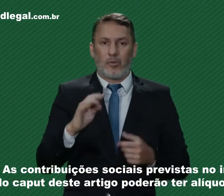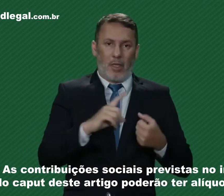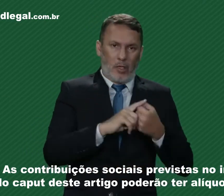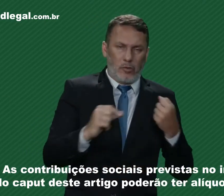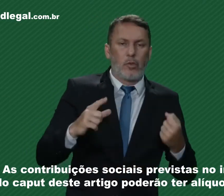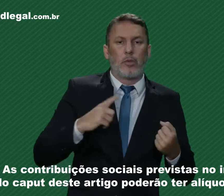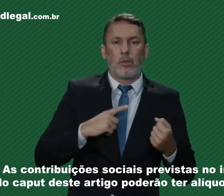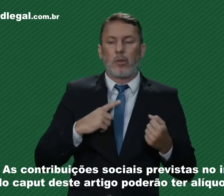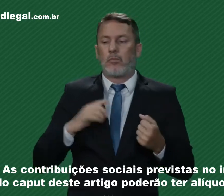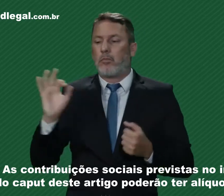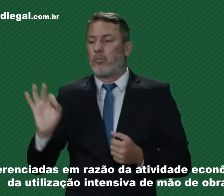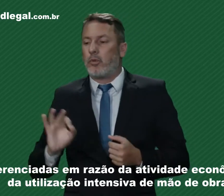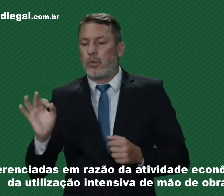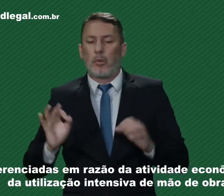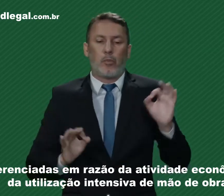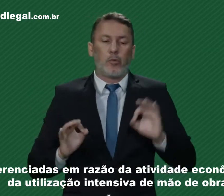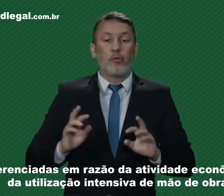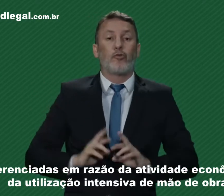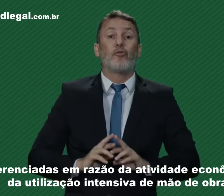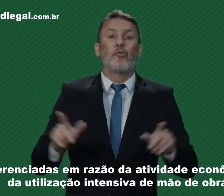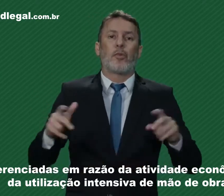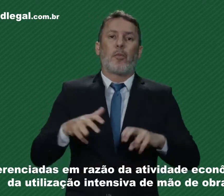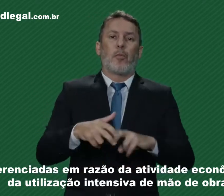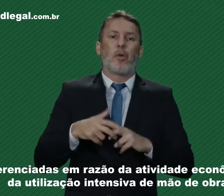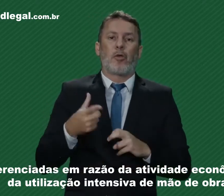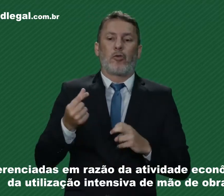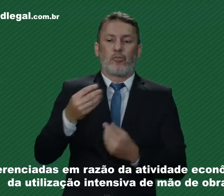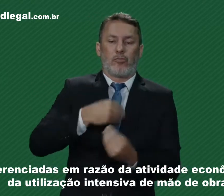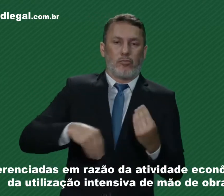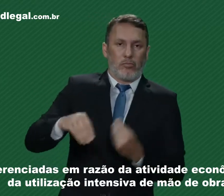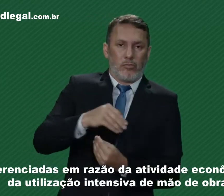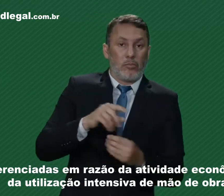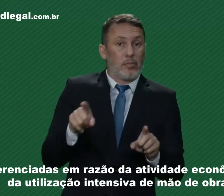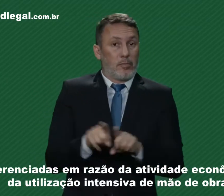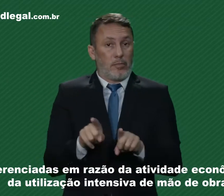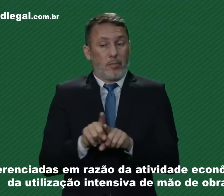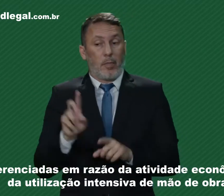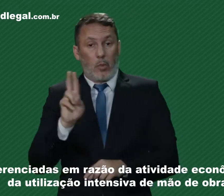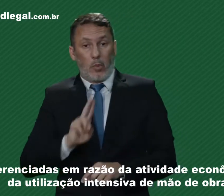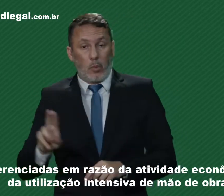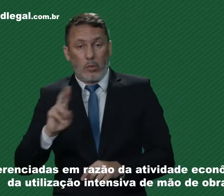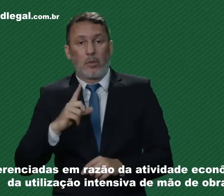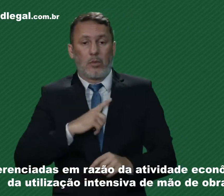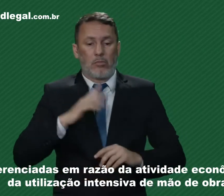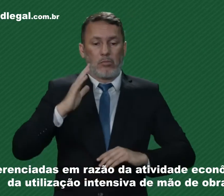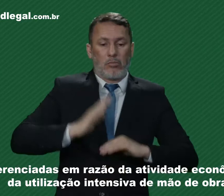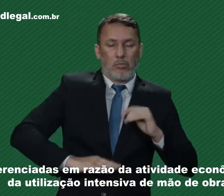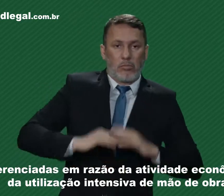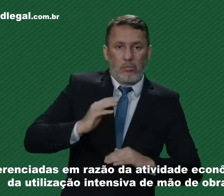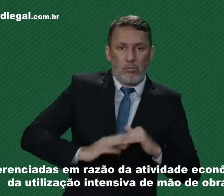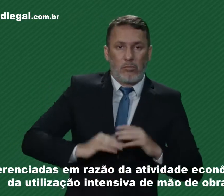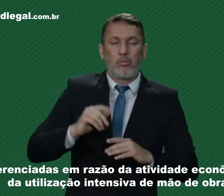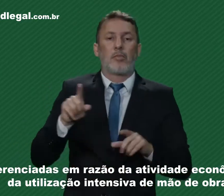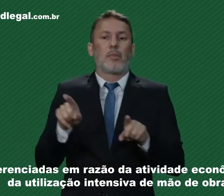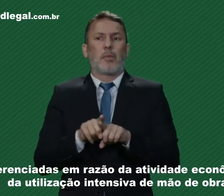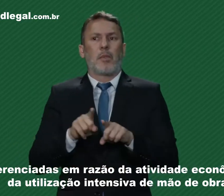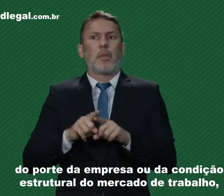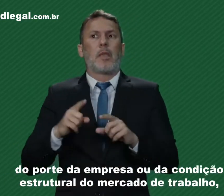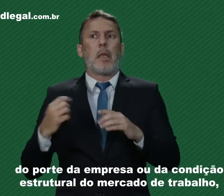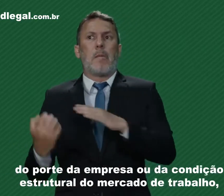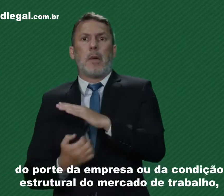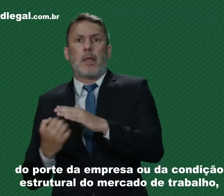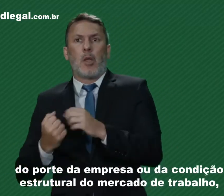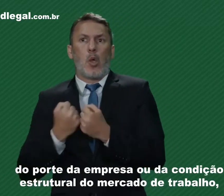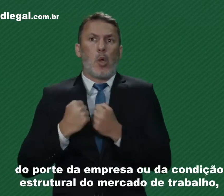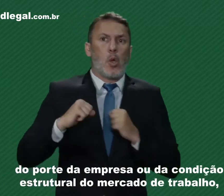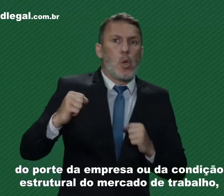artigo poderão ter alíquotas diferenciadas em razão da atividade econômica, da utilização intensiva de mão de obra,